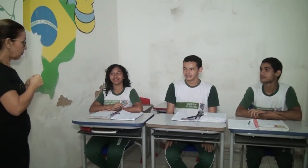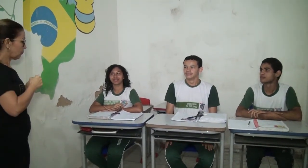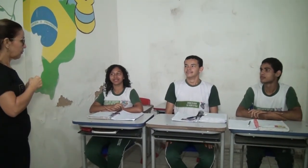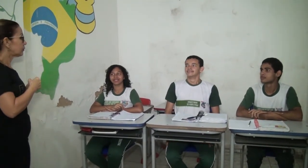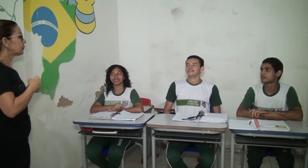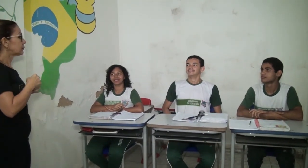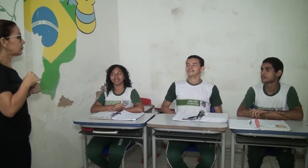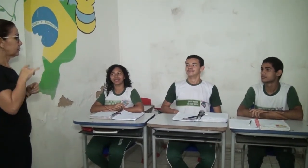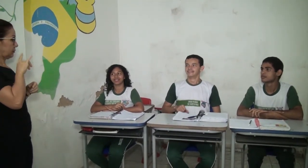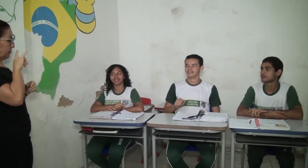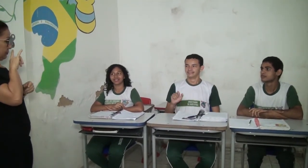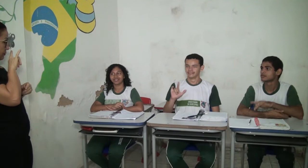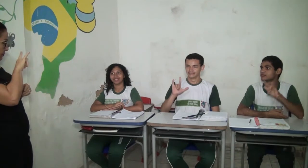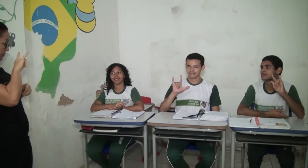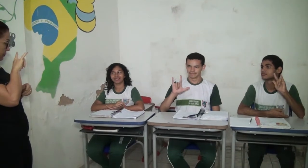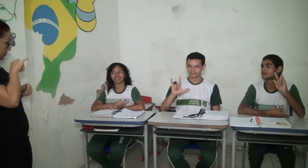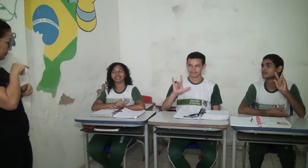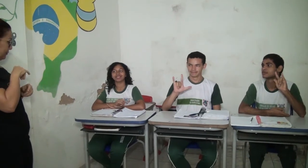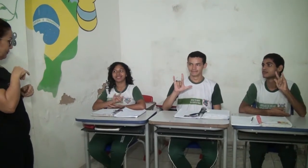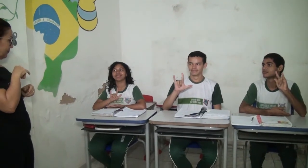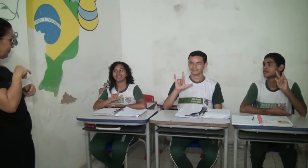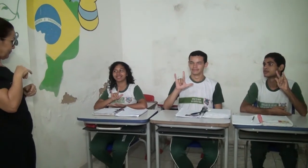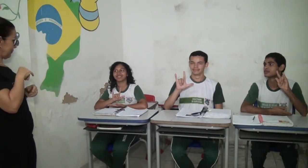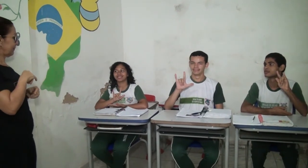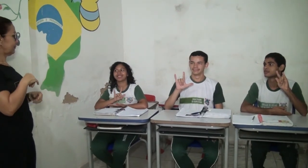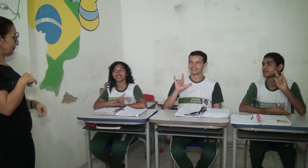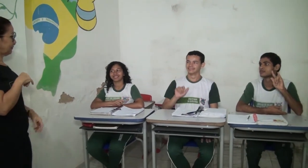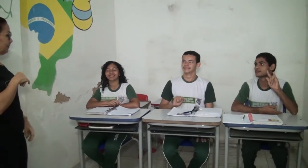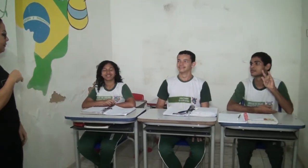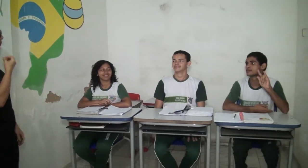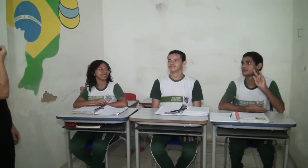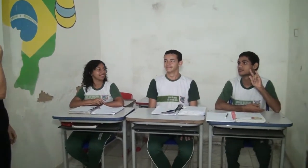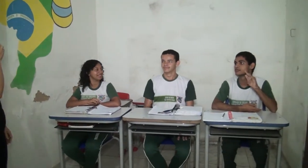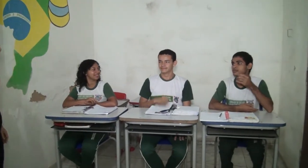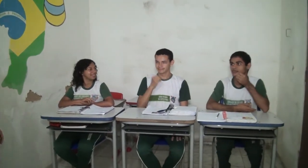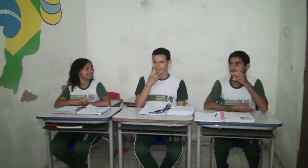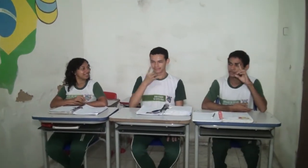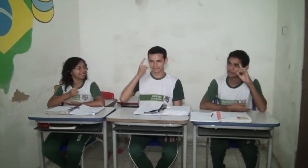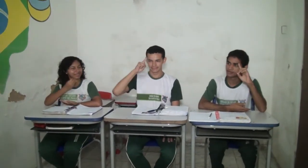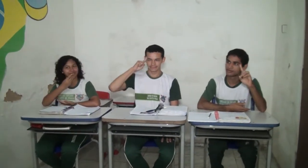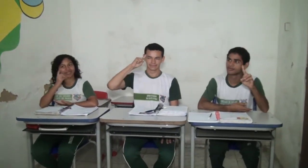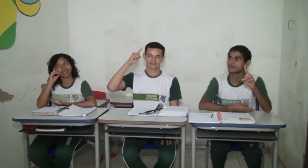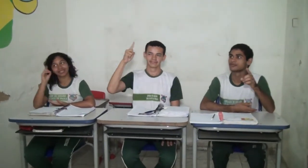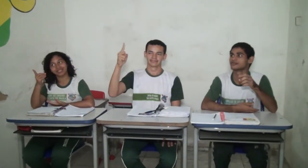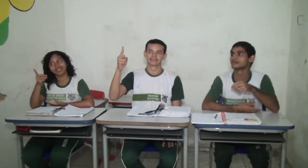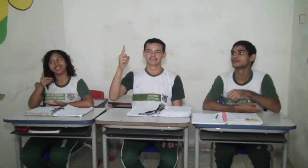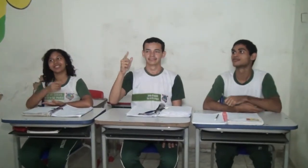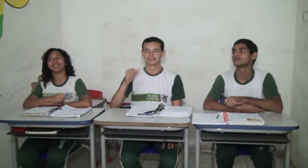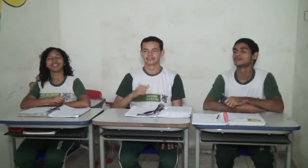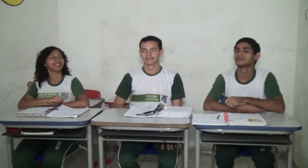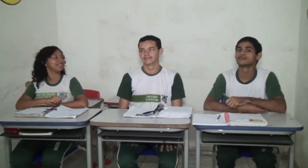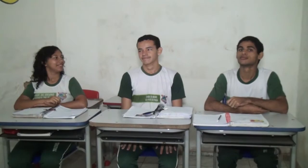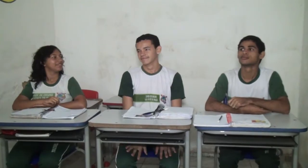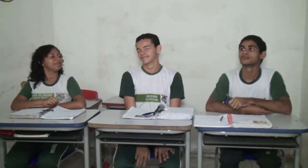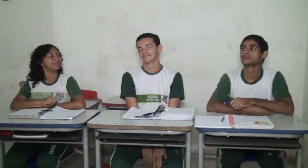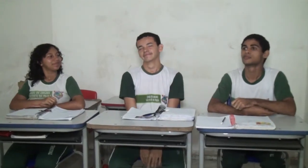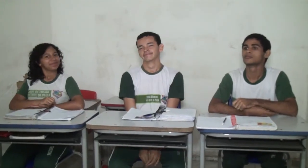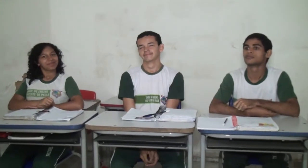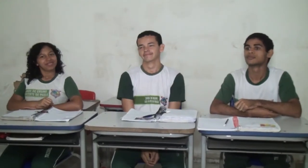tem alunos, hoje, você vê na televisão e nas redes sociais, tem surdo, pessoa surda, que está